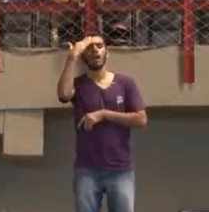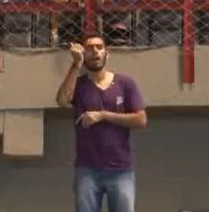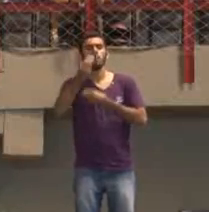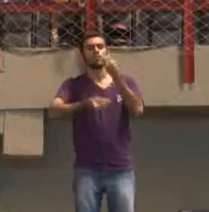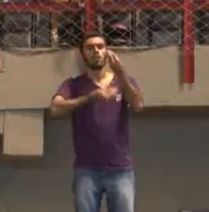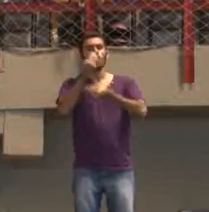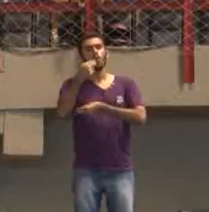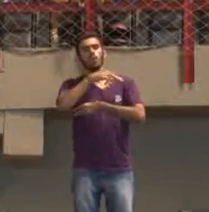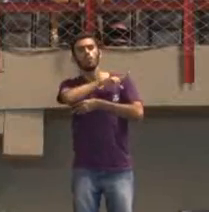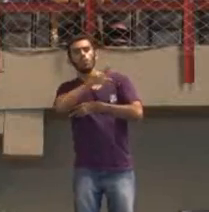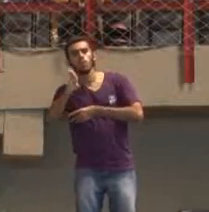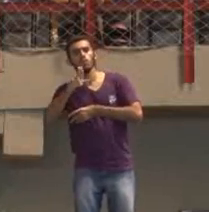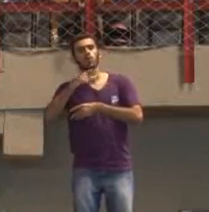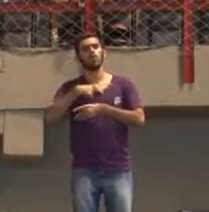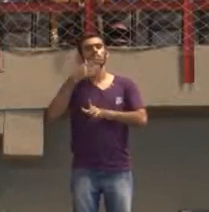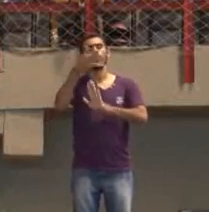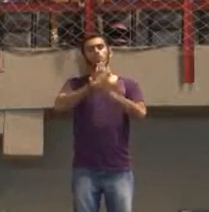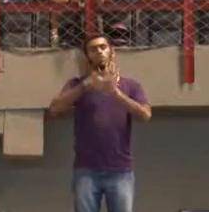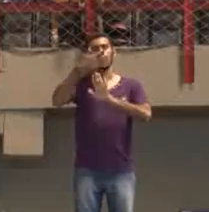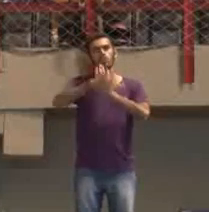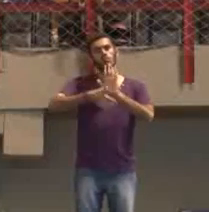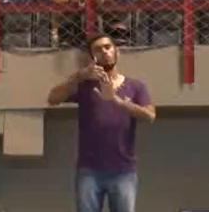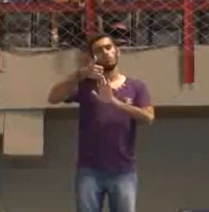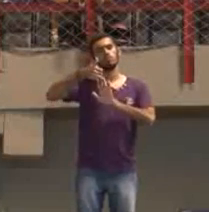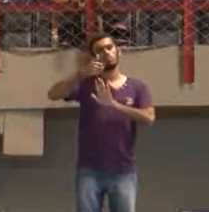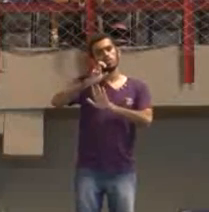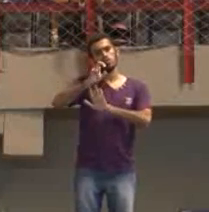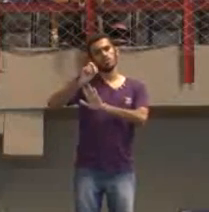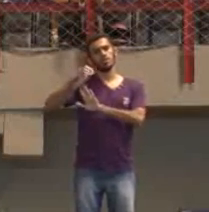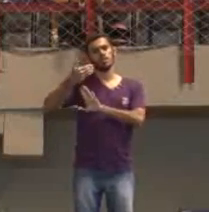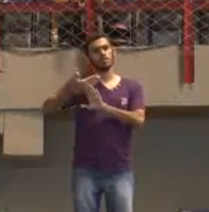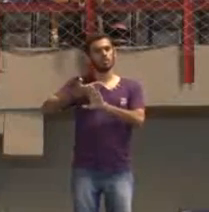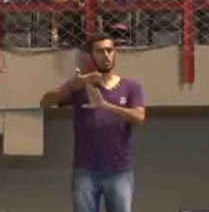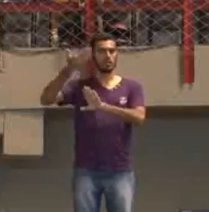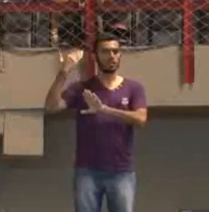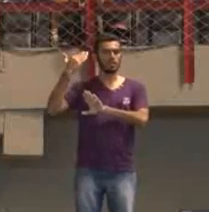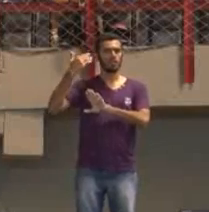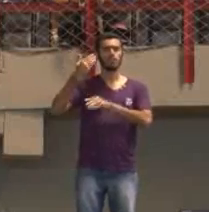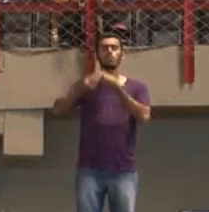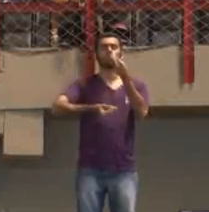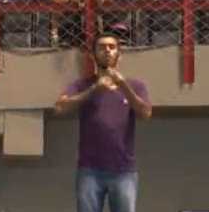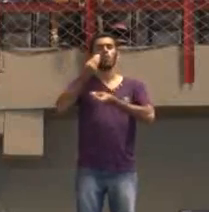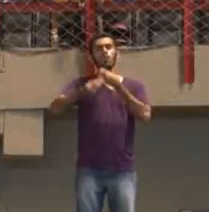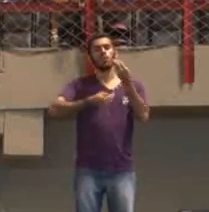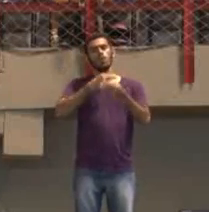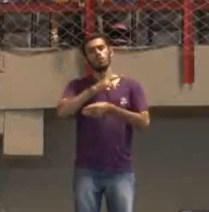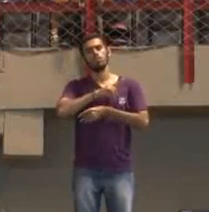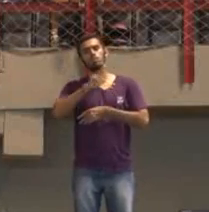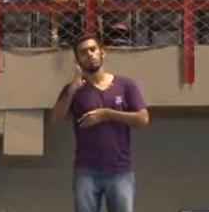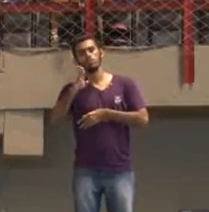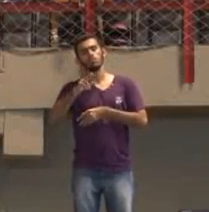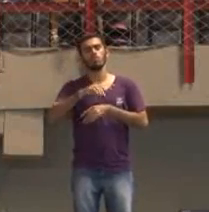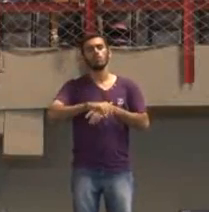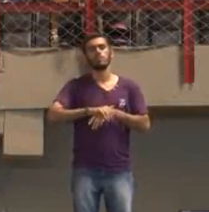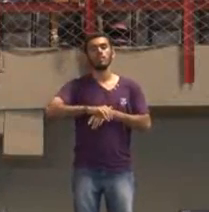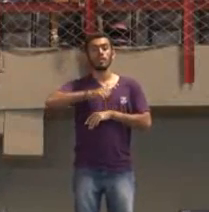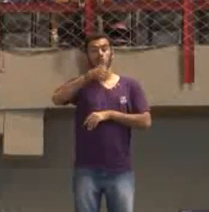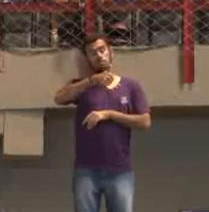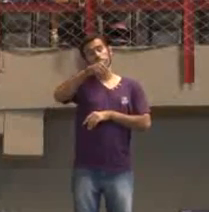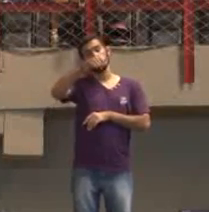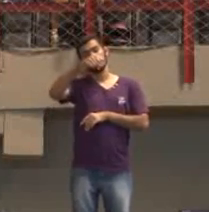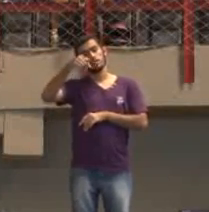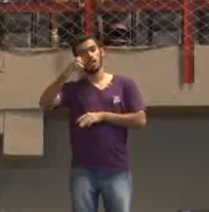o texto lá em 1500? Texto clássico. Como é que a gente chama o texto Árcade em